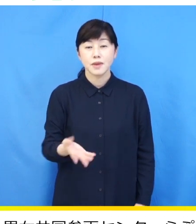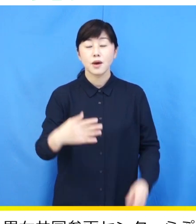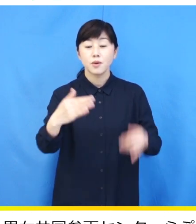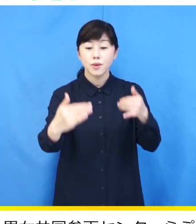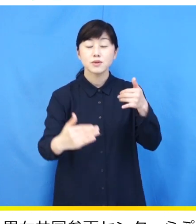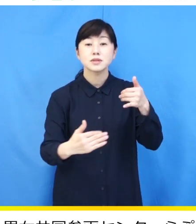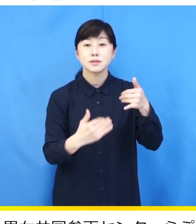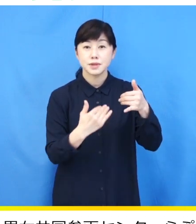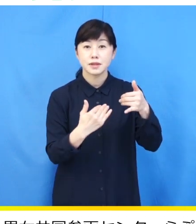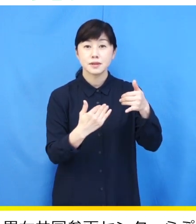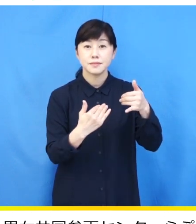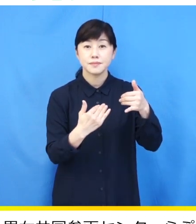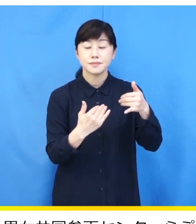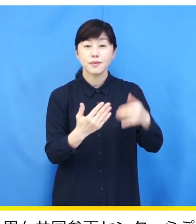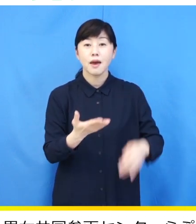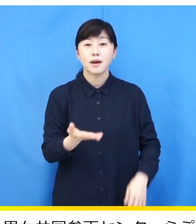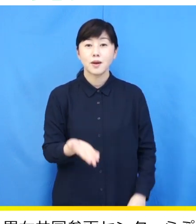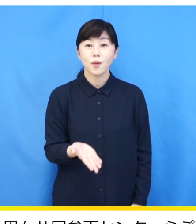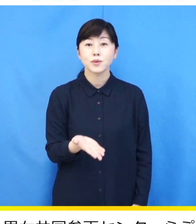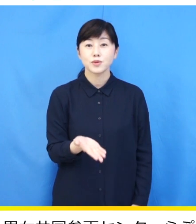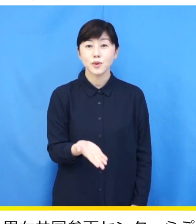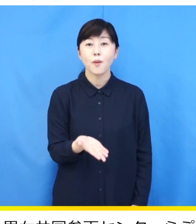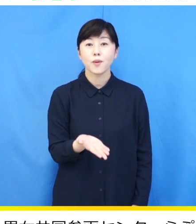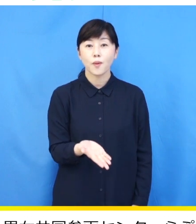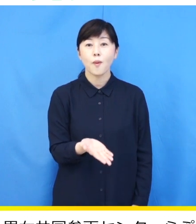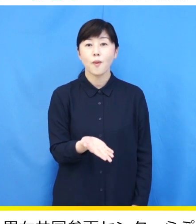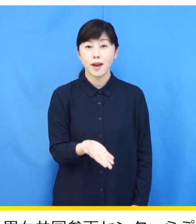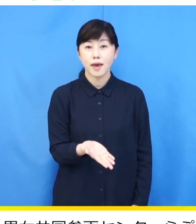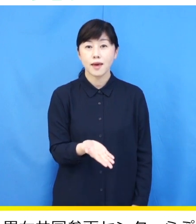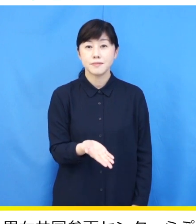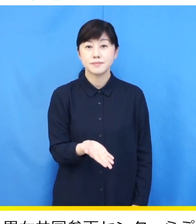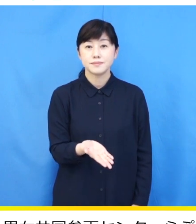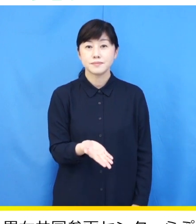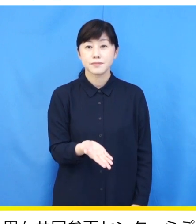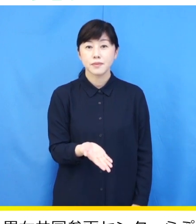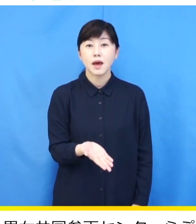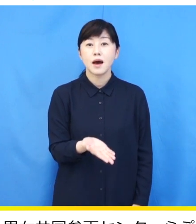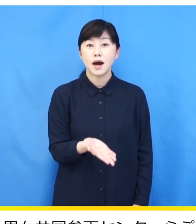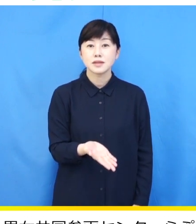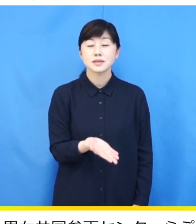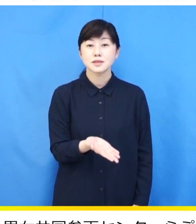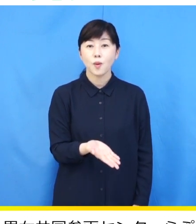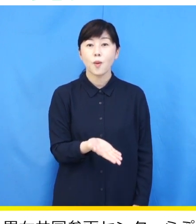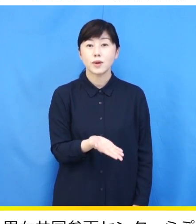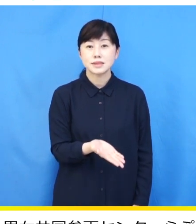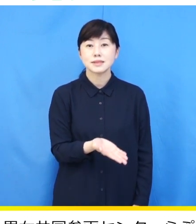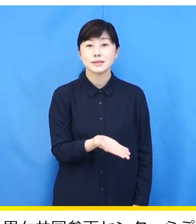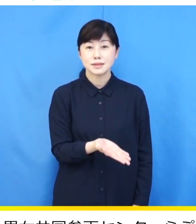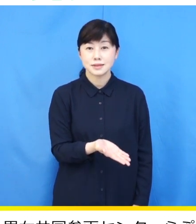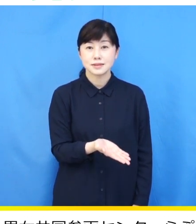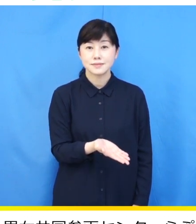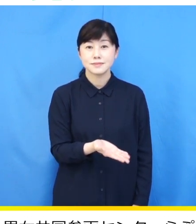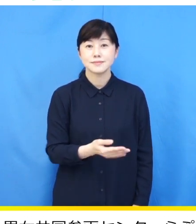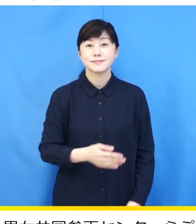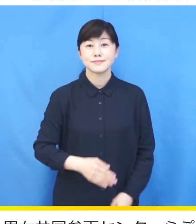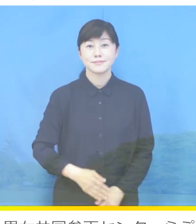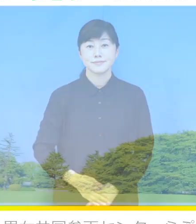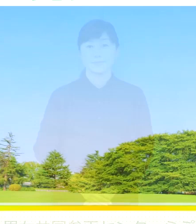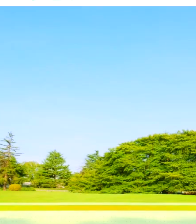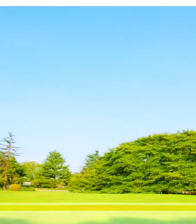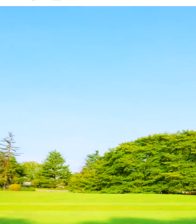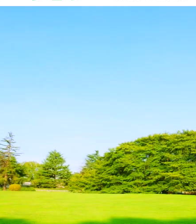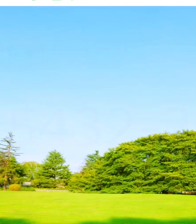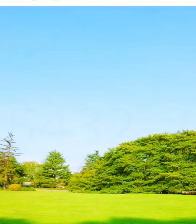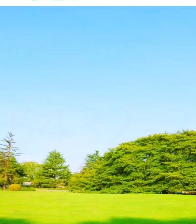ファクシミリ64508511番までどうぞ